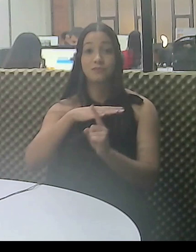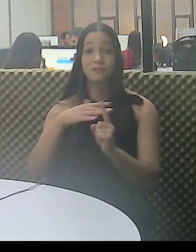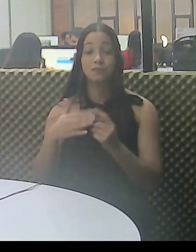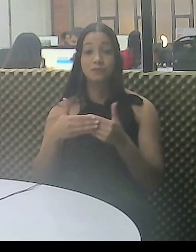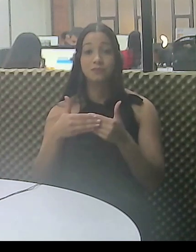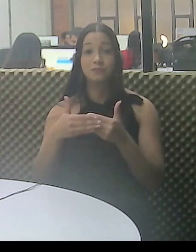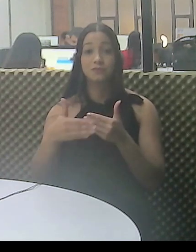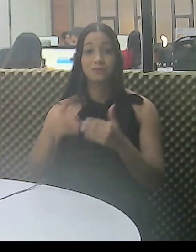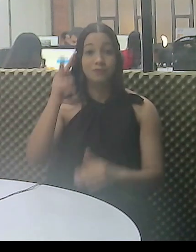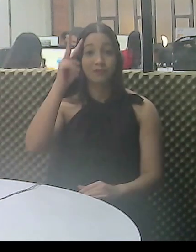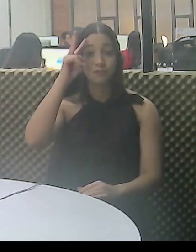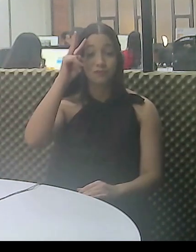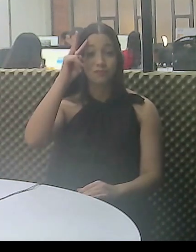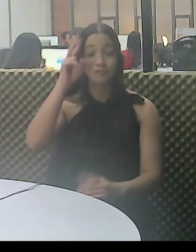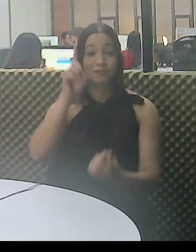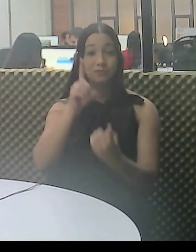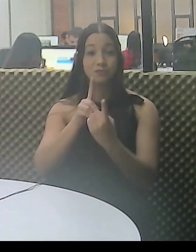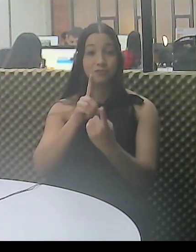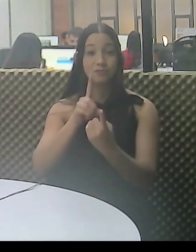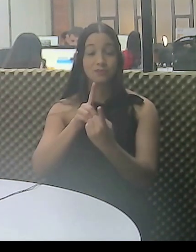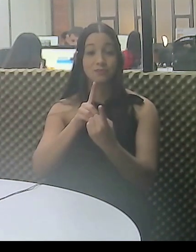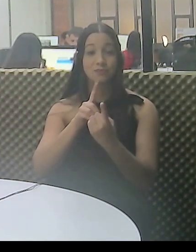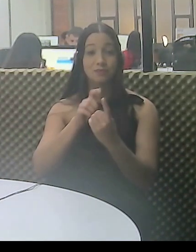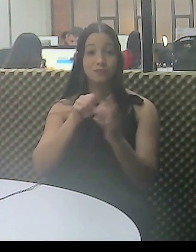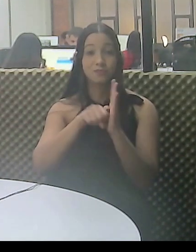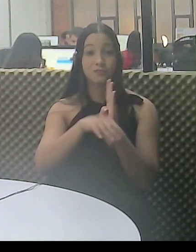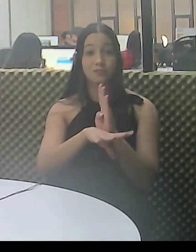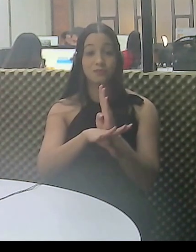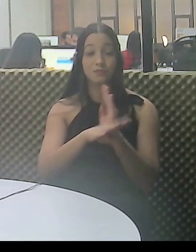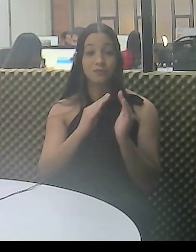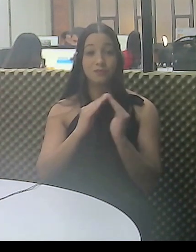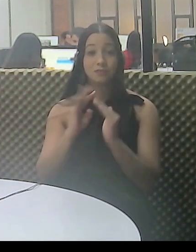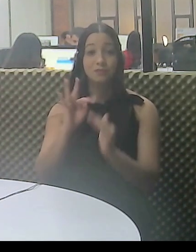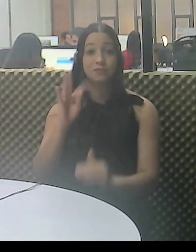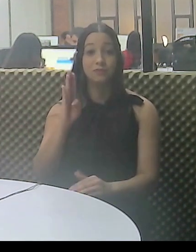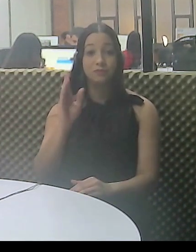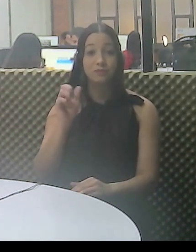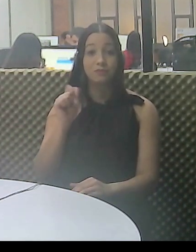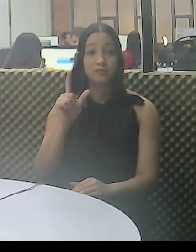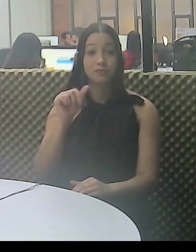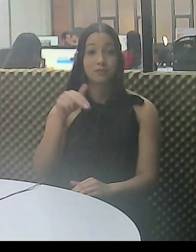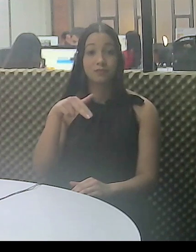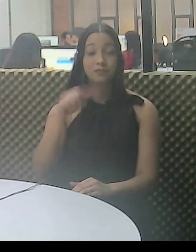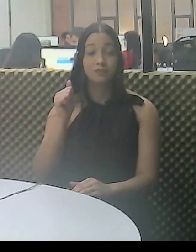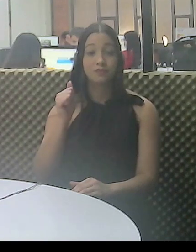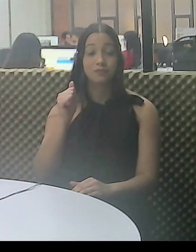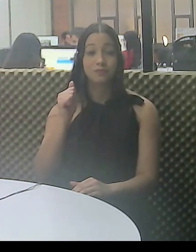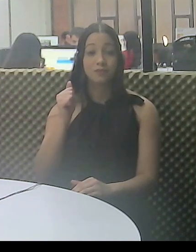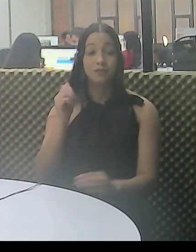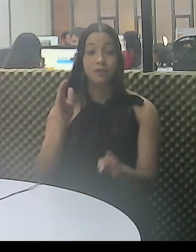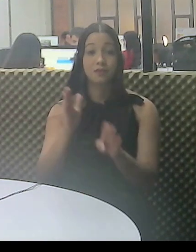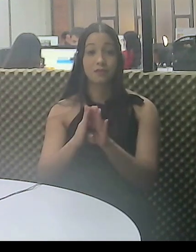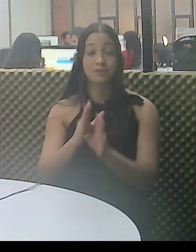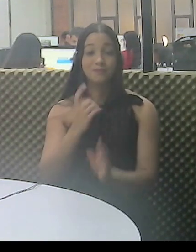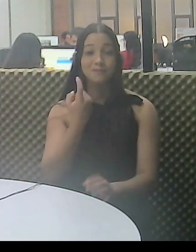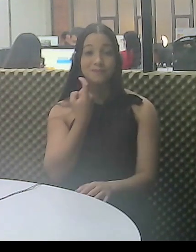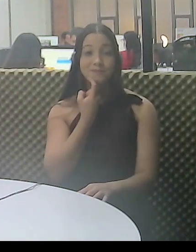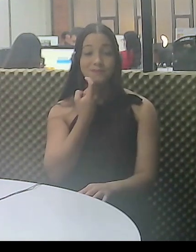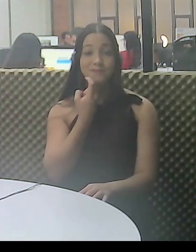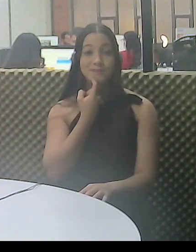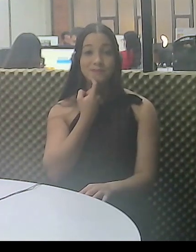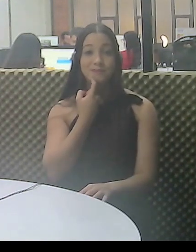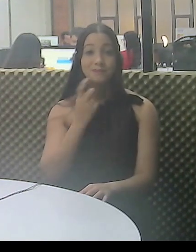partir da próxima segunda, o atendimento vai beneficiar os moradores do bairro Tubalina. O veículo estará no local até a próxima